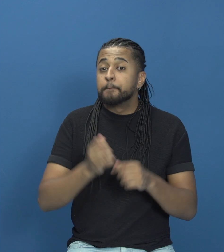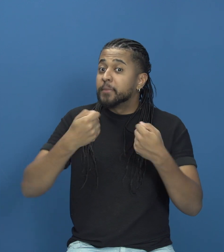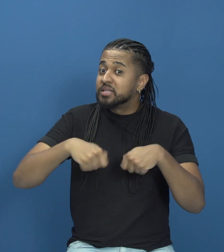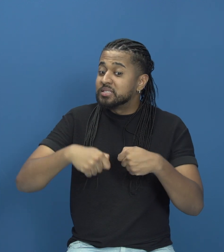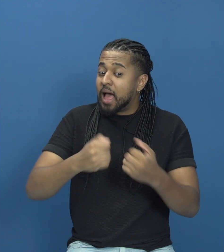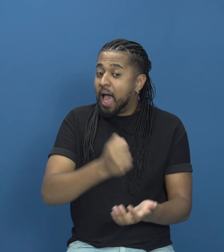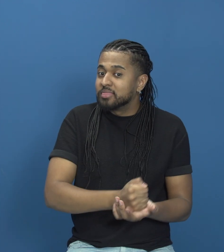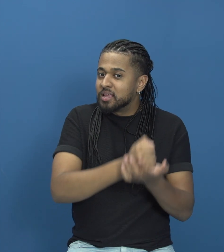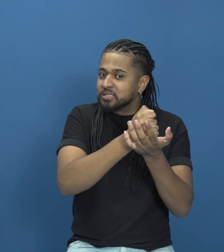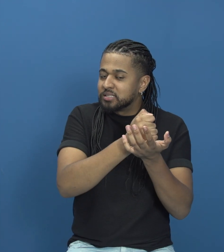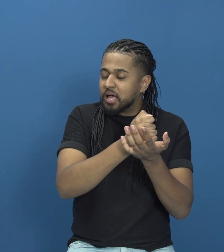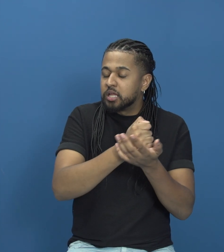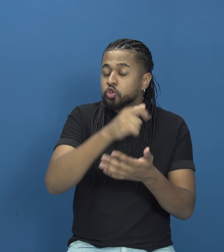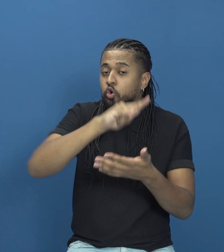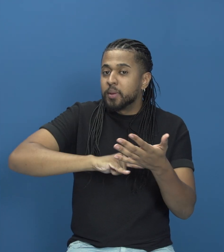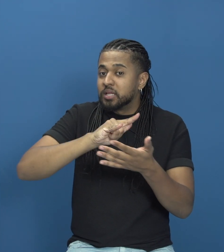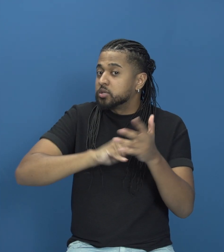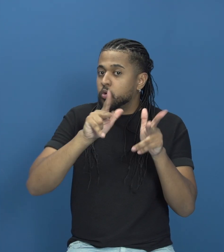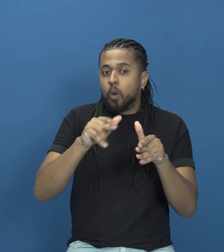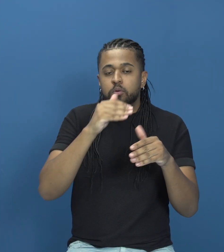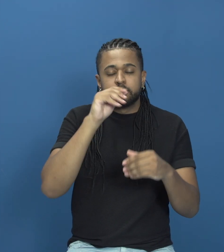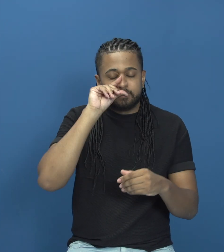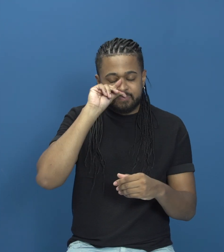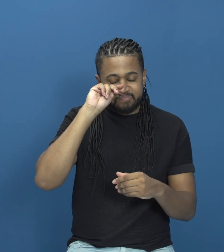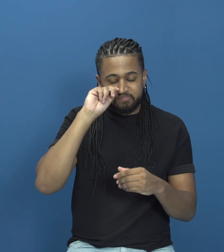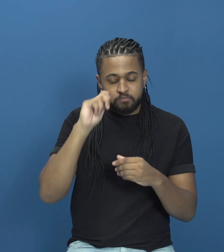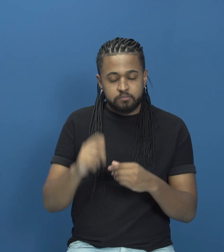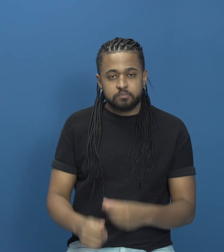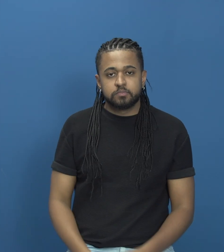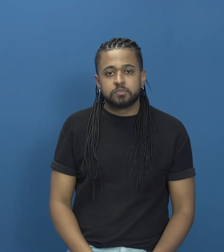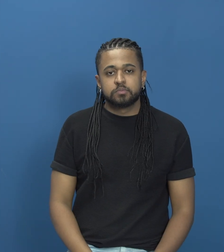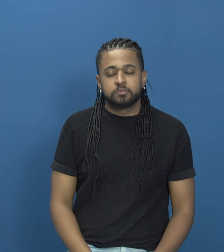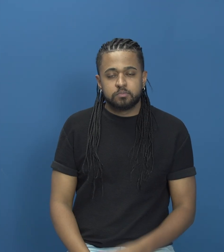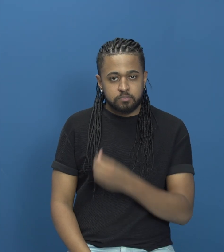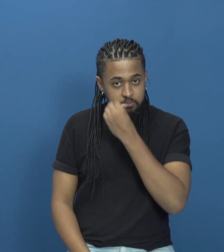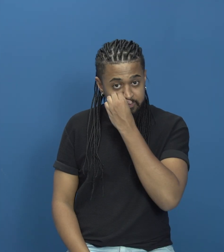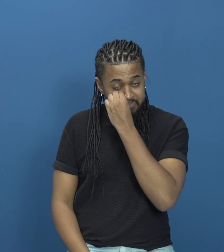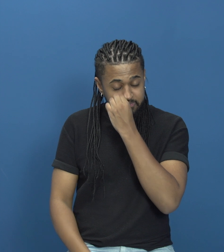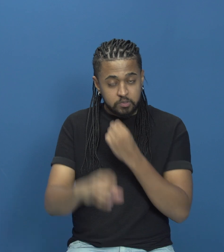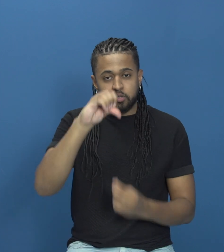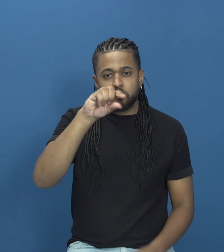deverá anexar a documentação correspondente. Fecha parênteses.